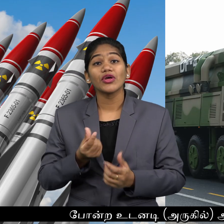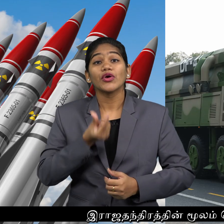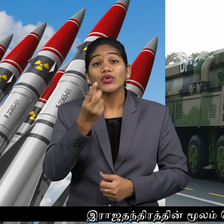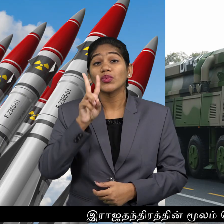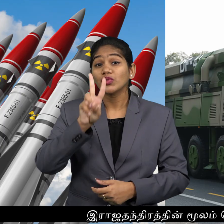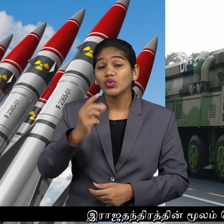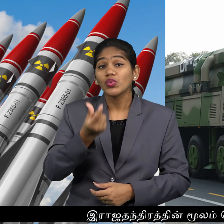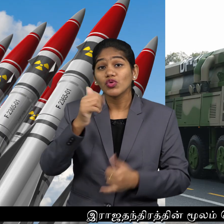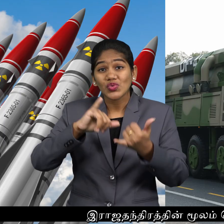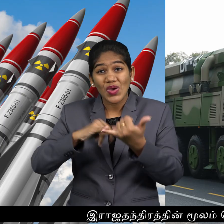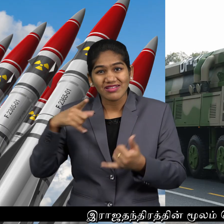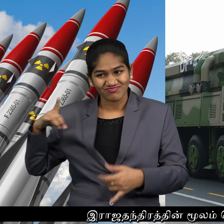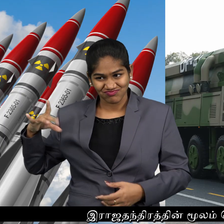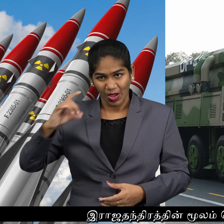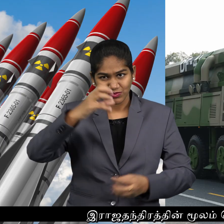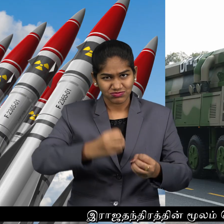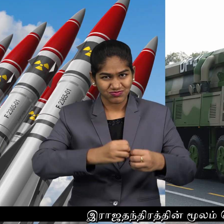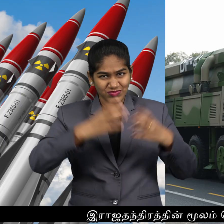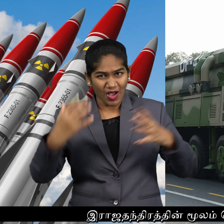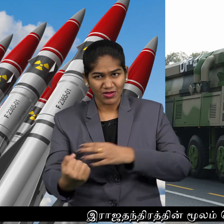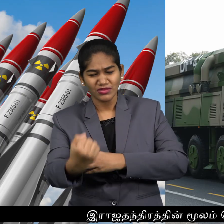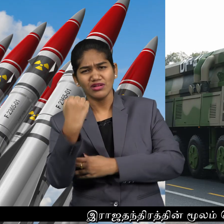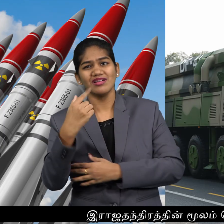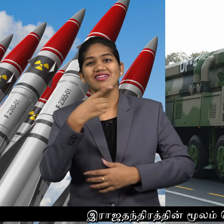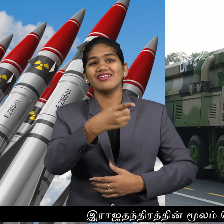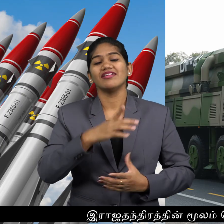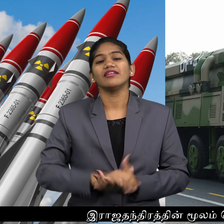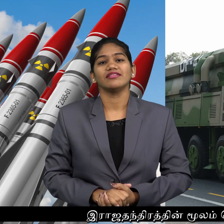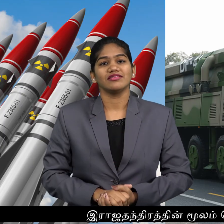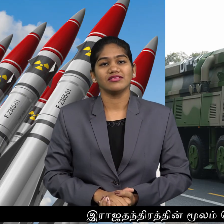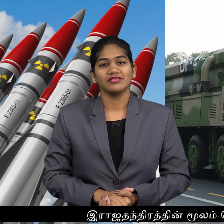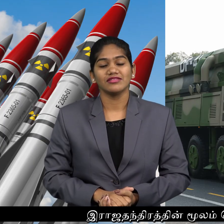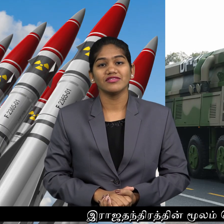தருணங்கள் இராஜதந்திரத்தின் மூலம் செயலிழக்க செய்யப்பட்டன.